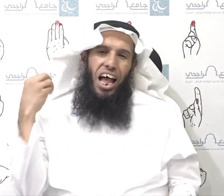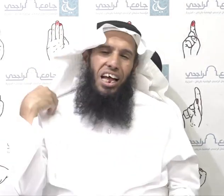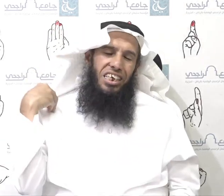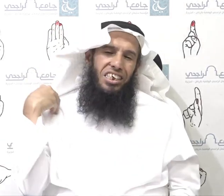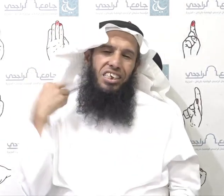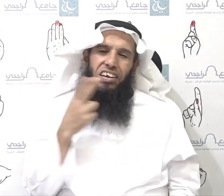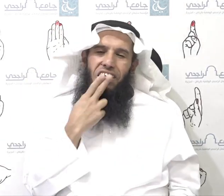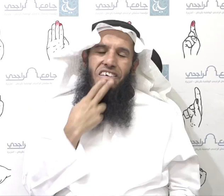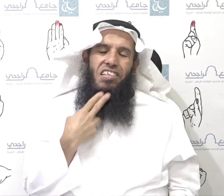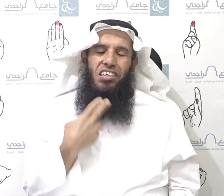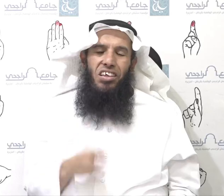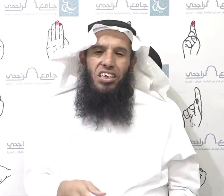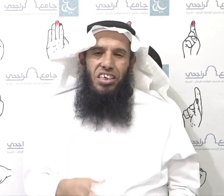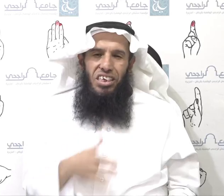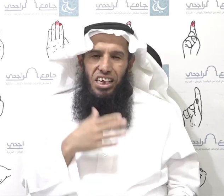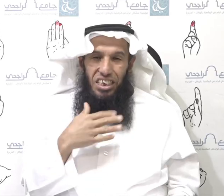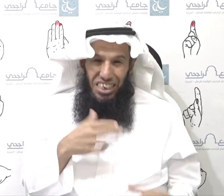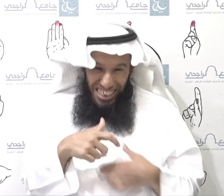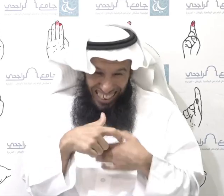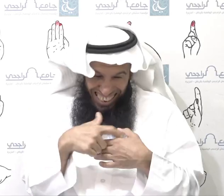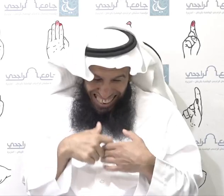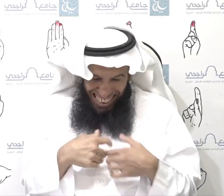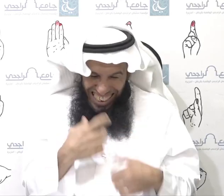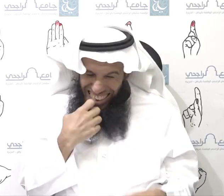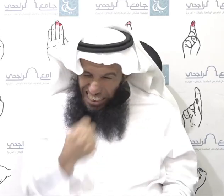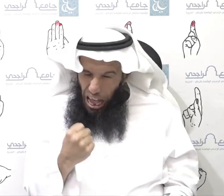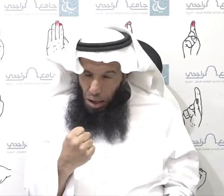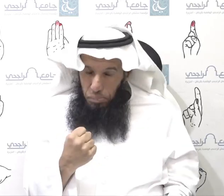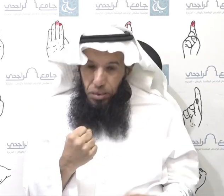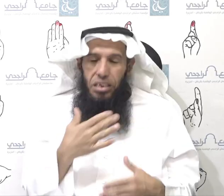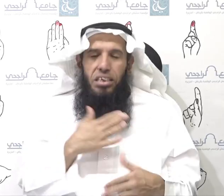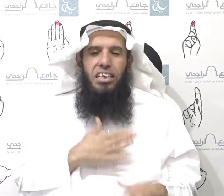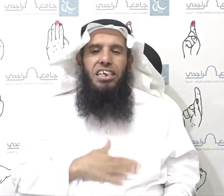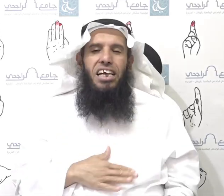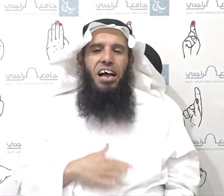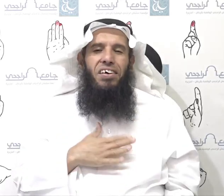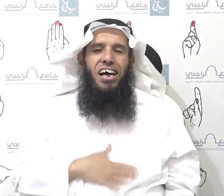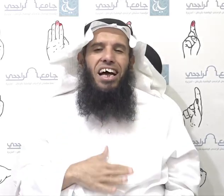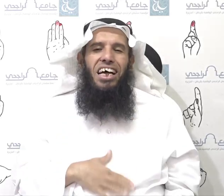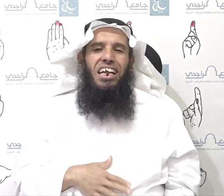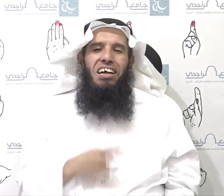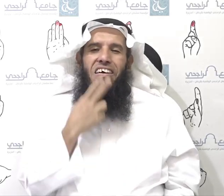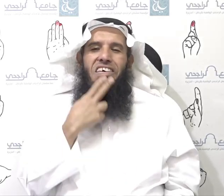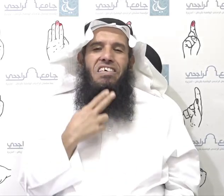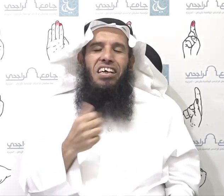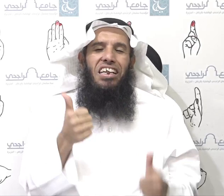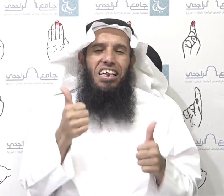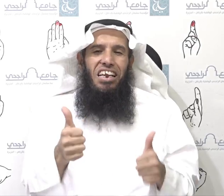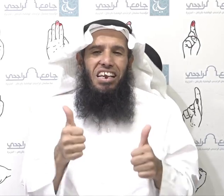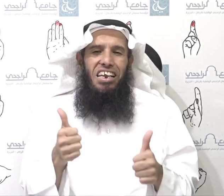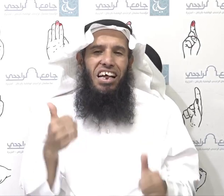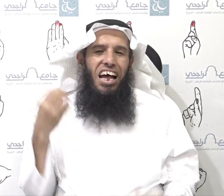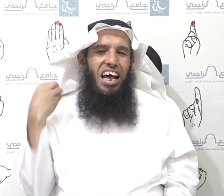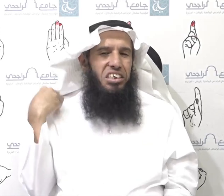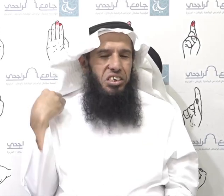له، وإن أصابته ضراء صبر فكان خيرا له. كم من الخير أيها